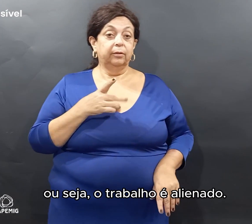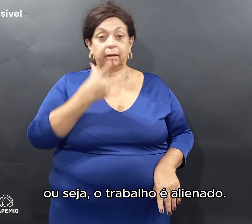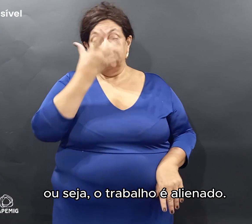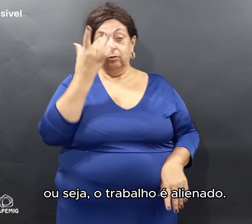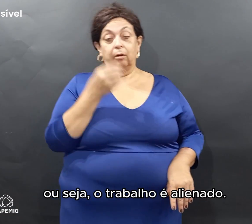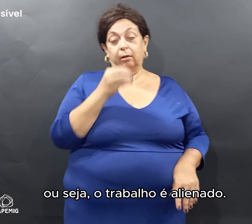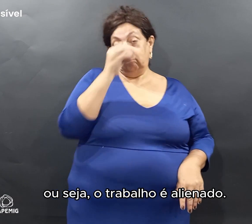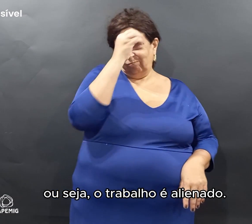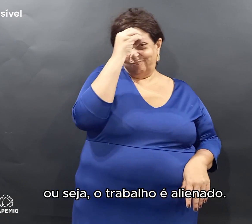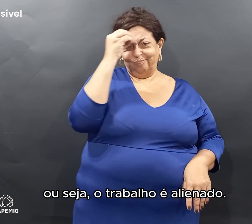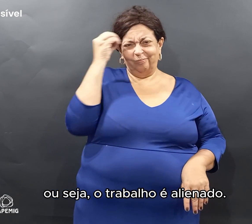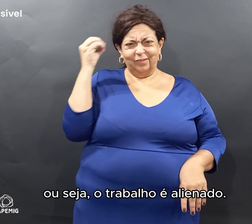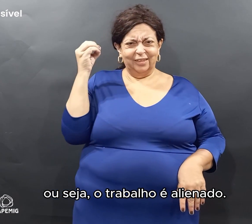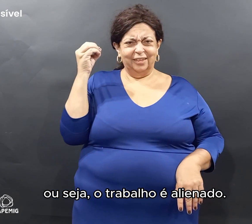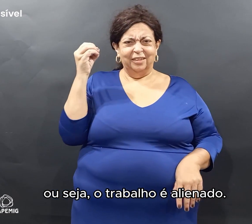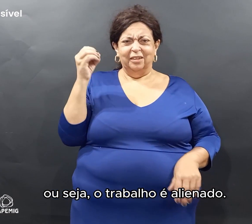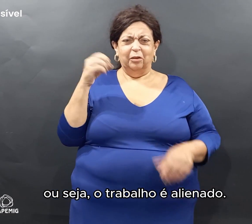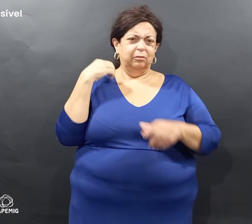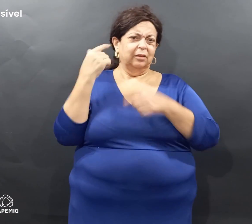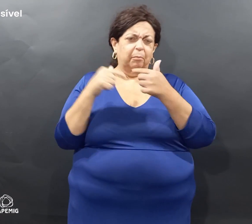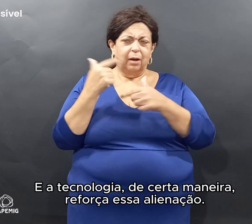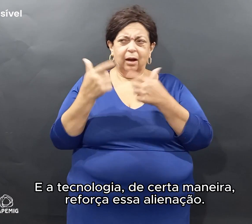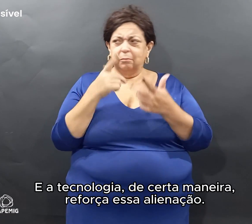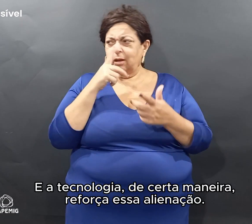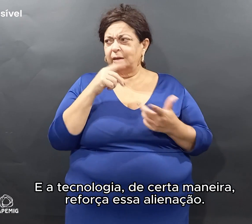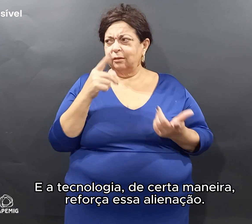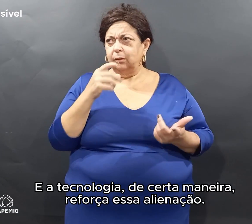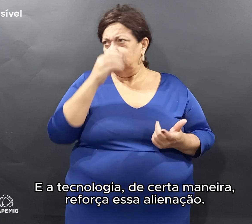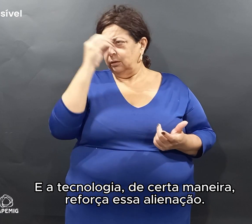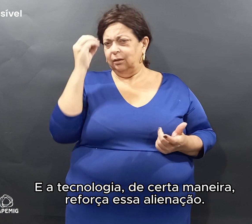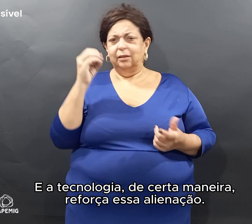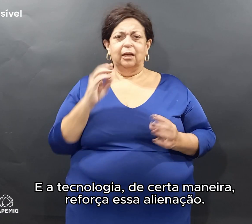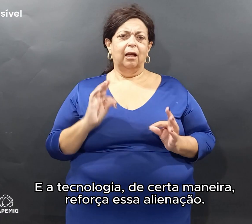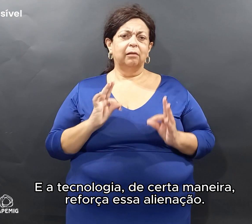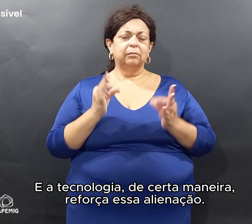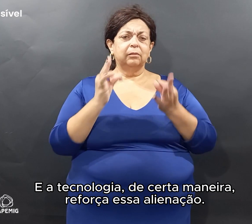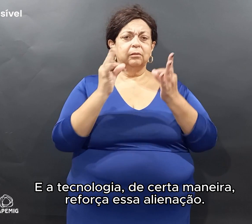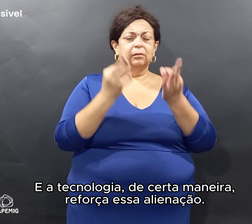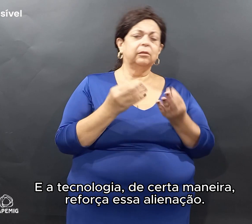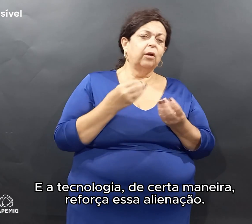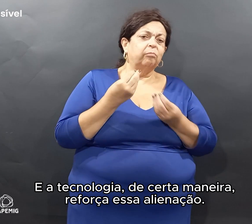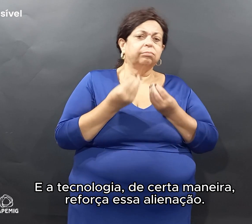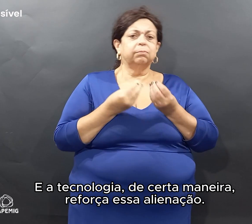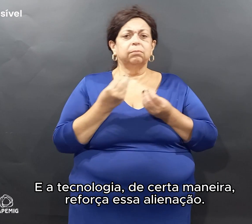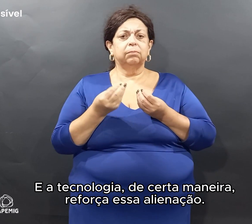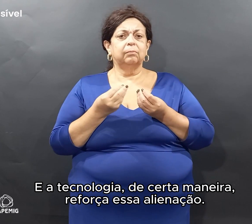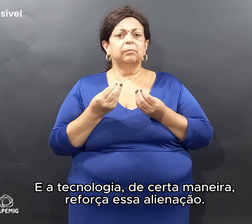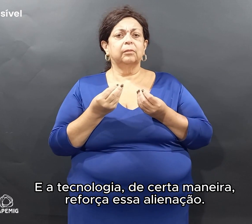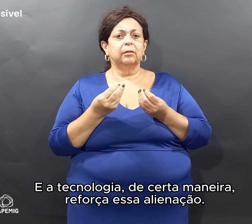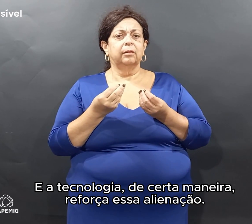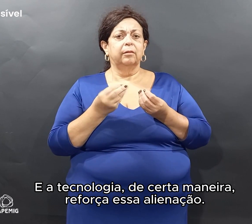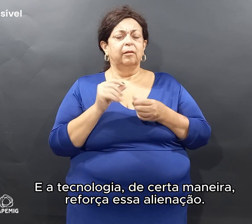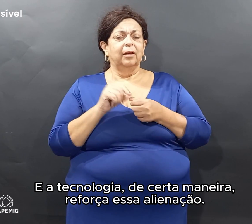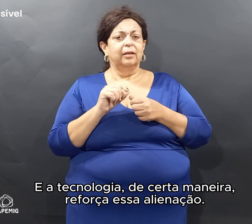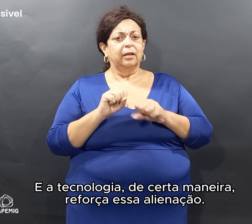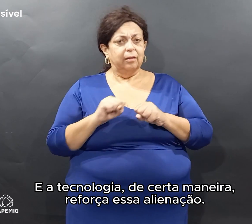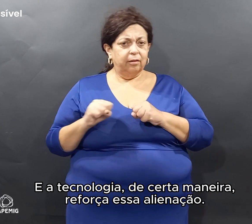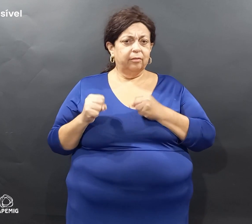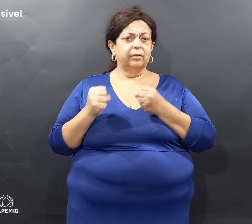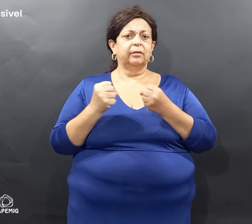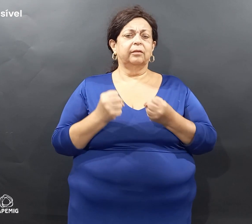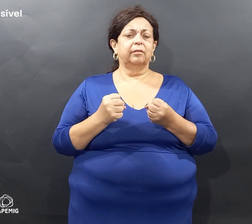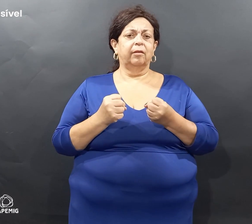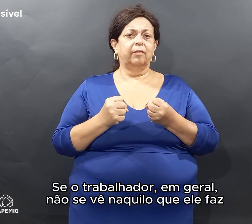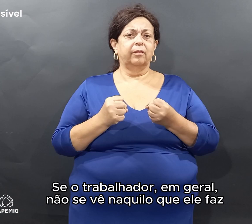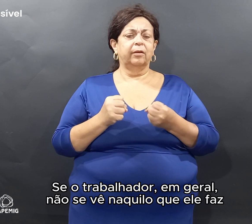né? Ou seja, o trabalho é alienado. E a tecnologia, de certa maneira, ela reforça essa alienação.